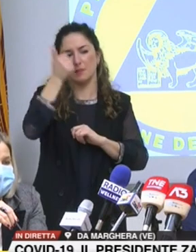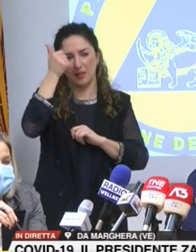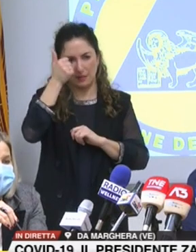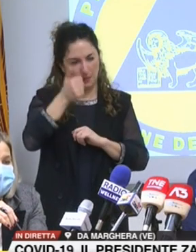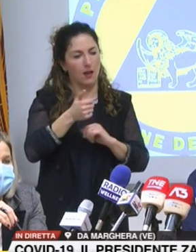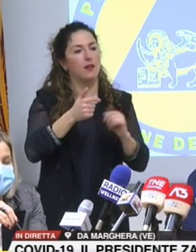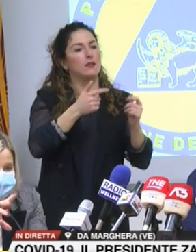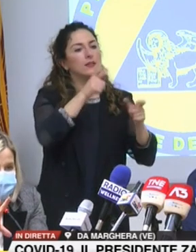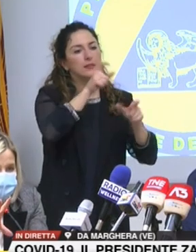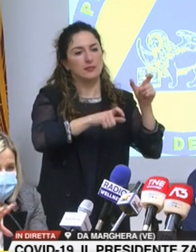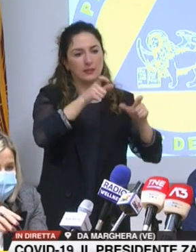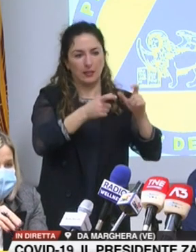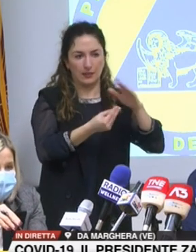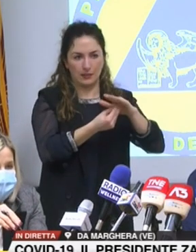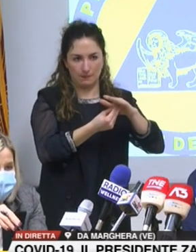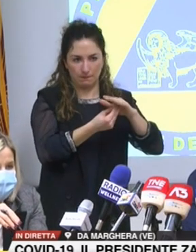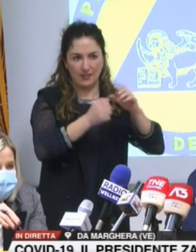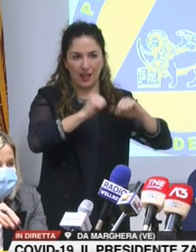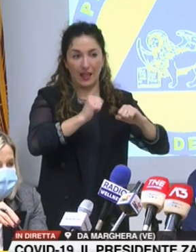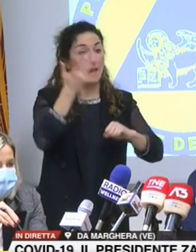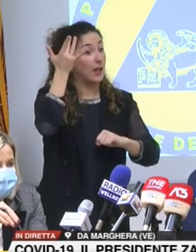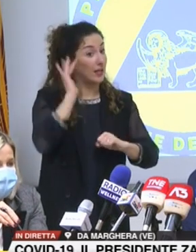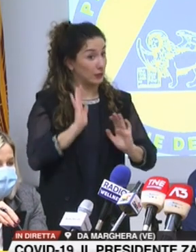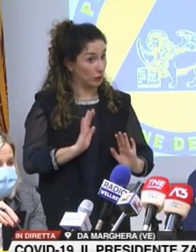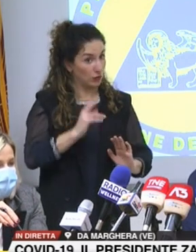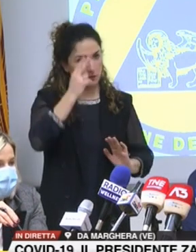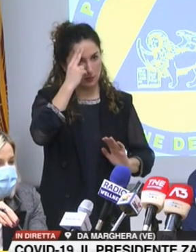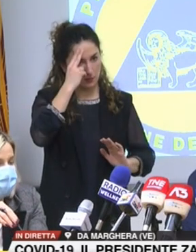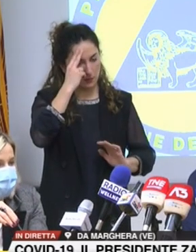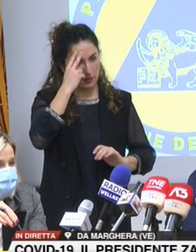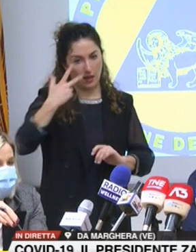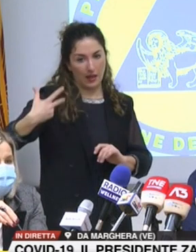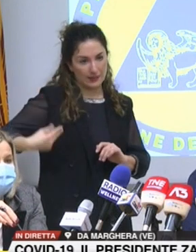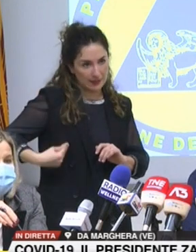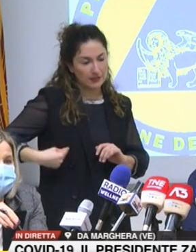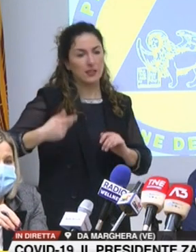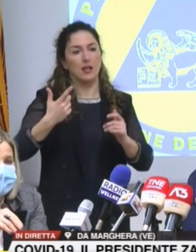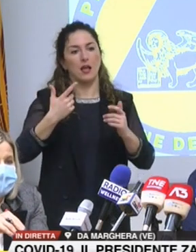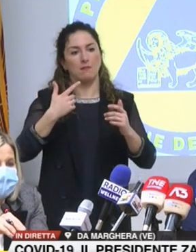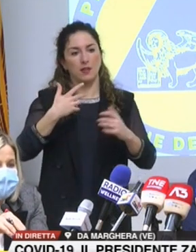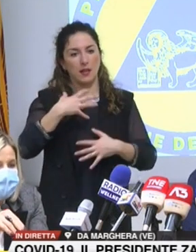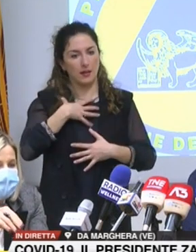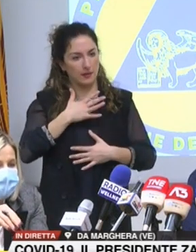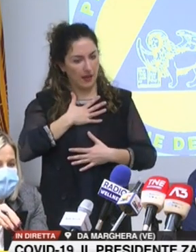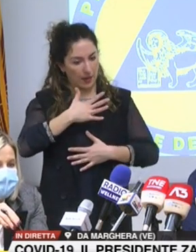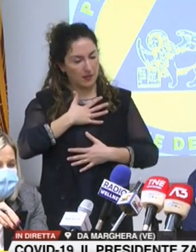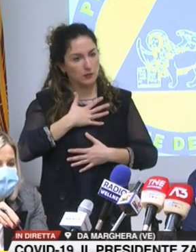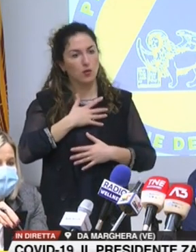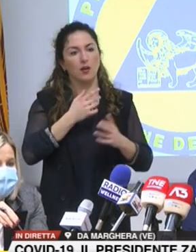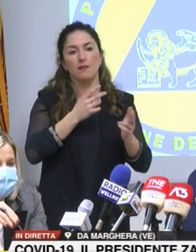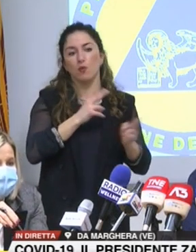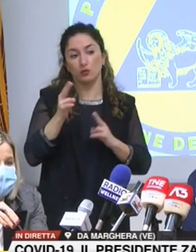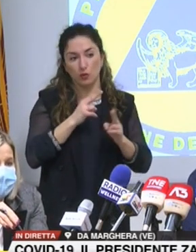il personale sanitario a rischio, quindi vi ricordate anestesie, rianimazione, pronti soccorsi,